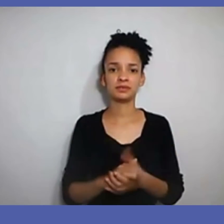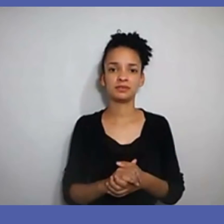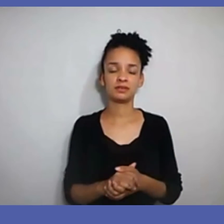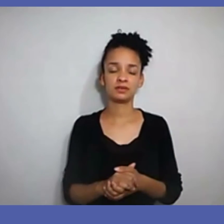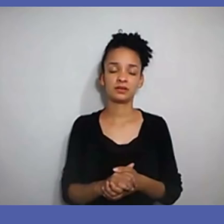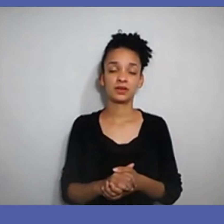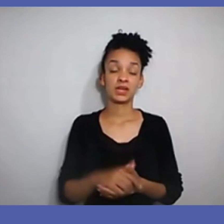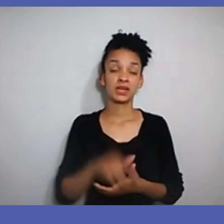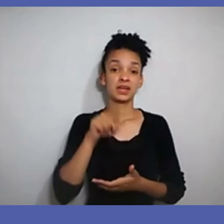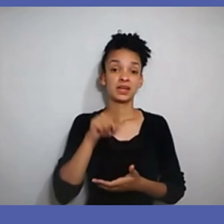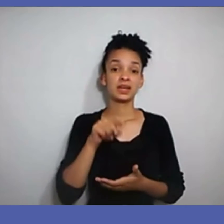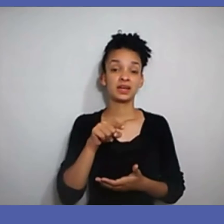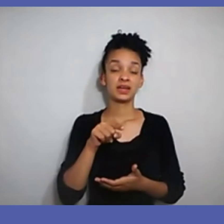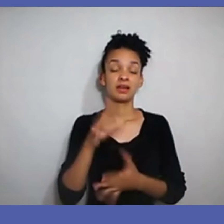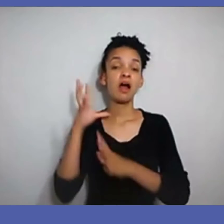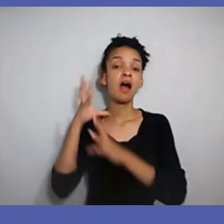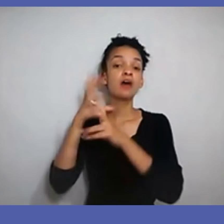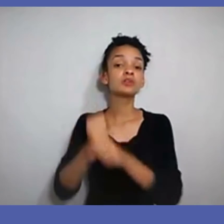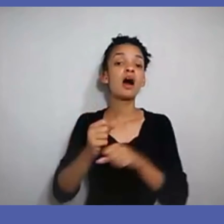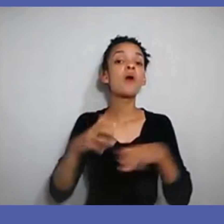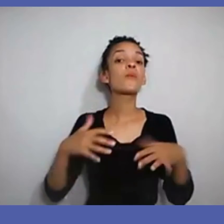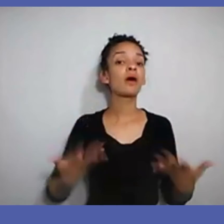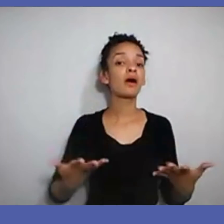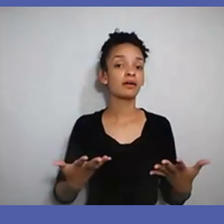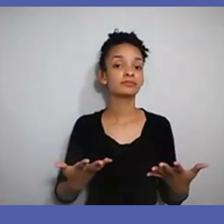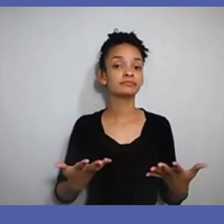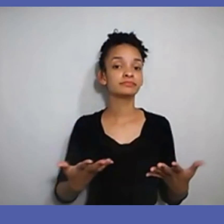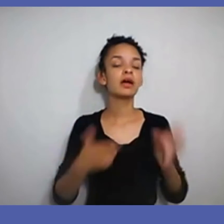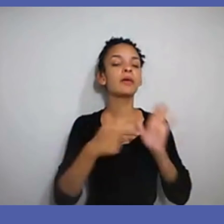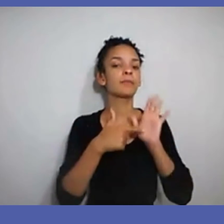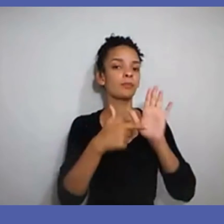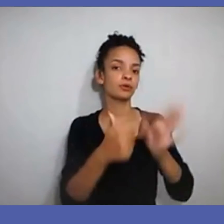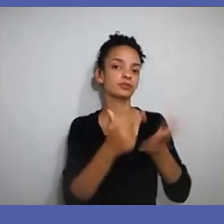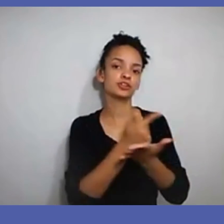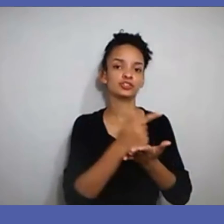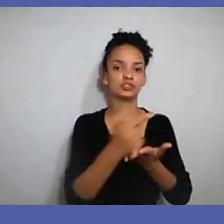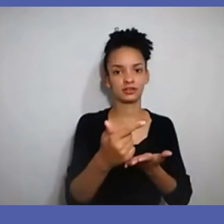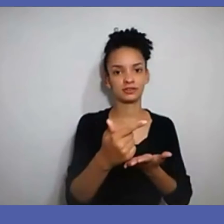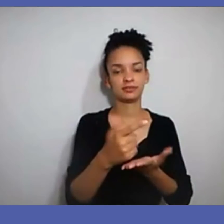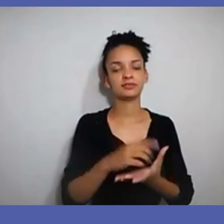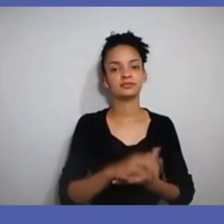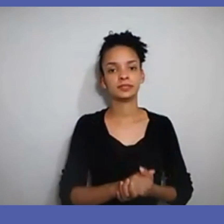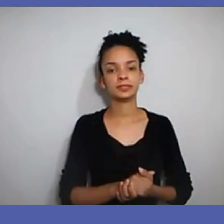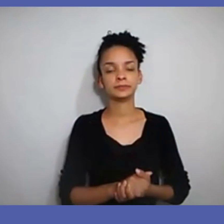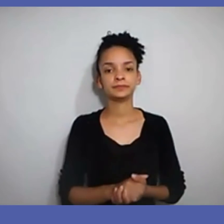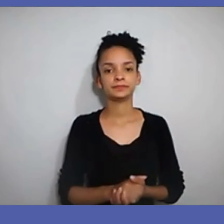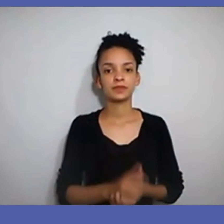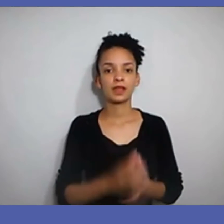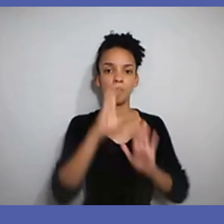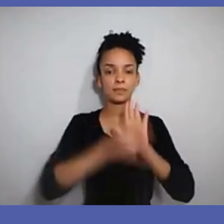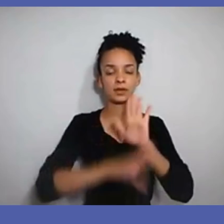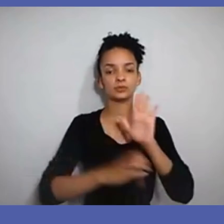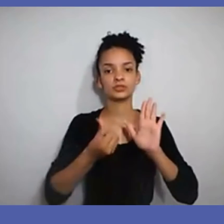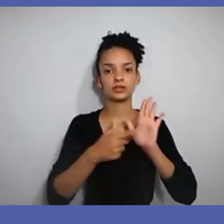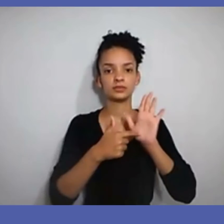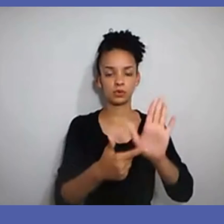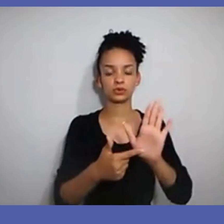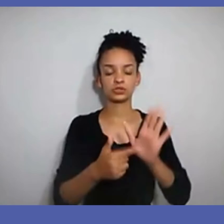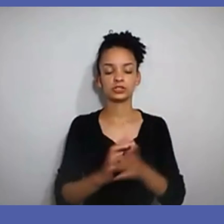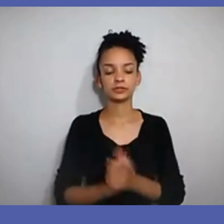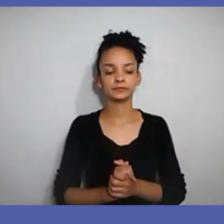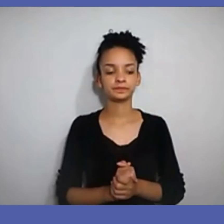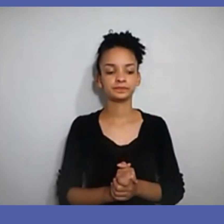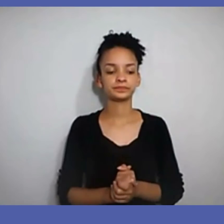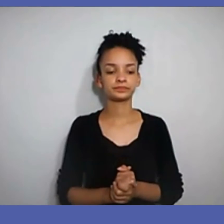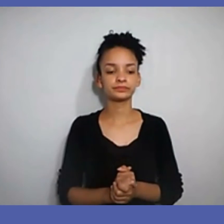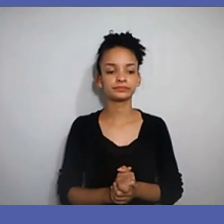Gênesis capítulo 6, né, toda sorte, aqui diz assim, né, houve então até numa